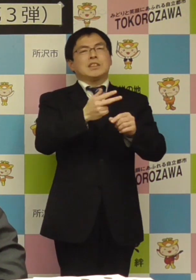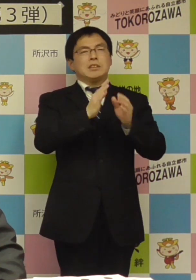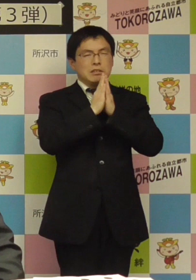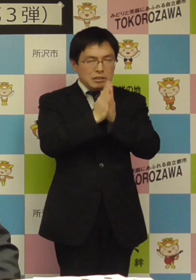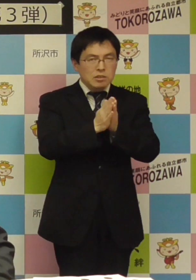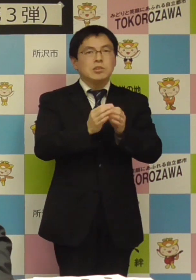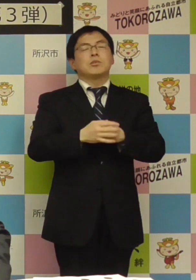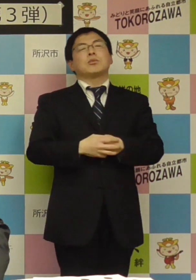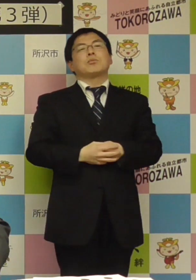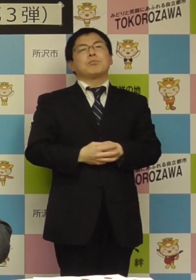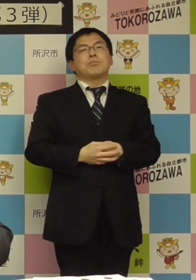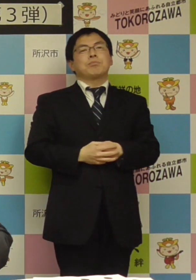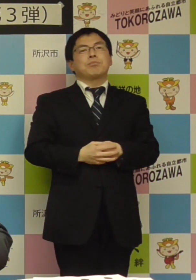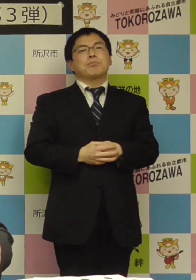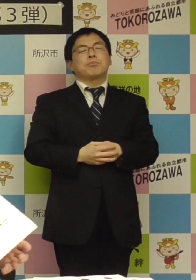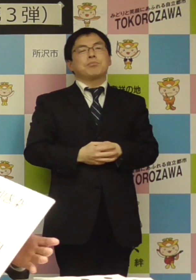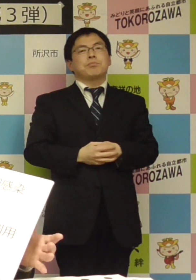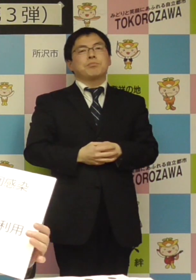ください。